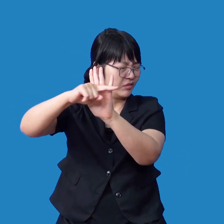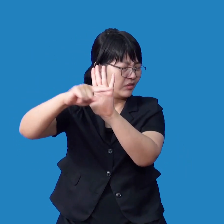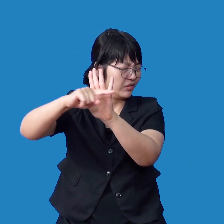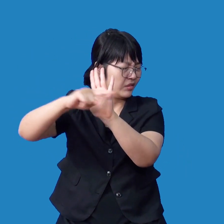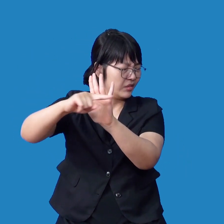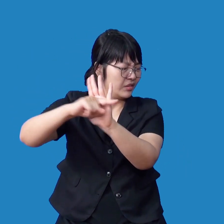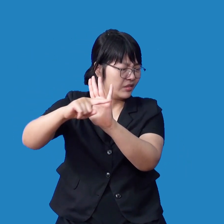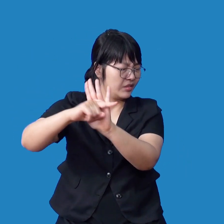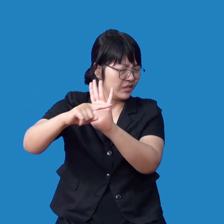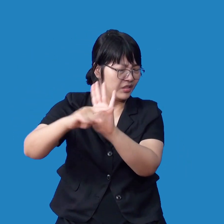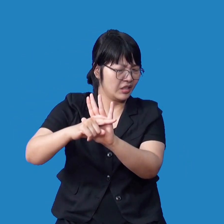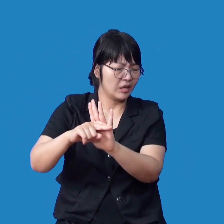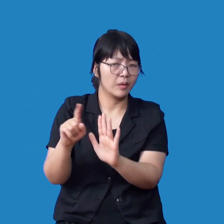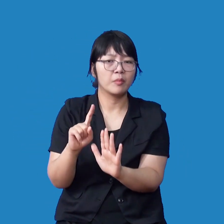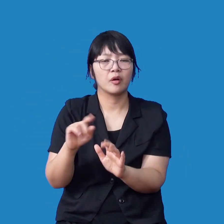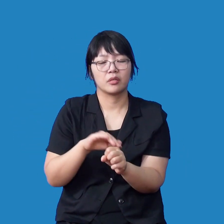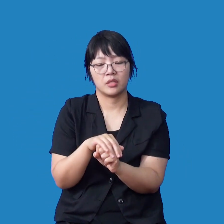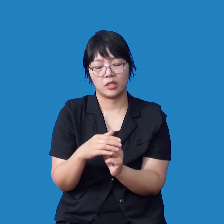성경의 경고인 것입니다.